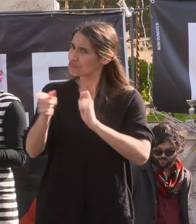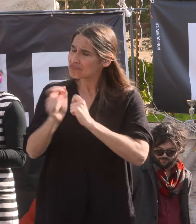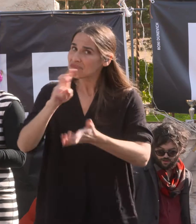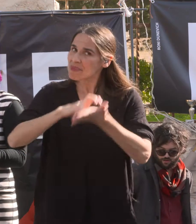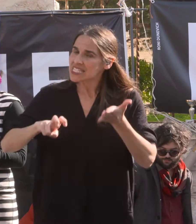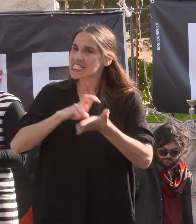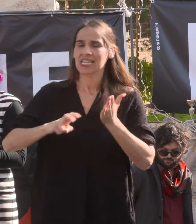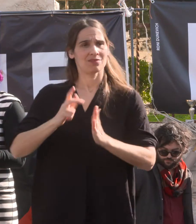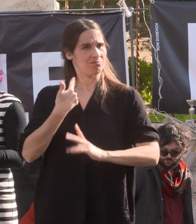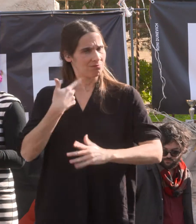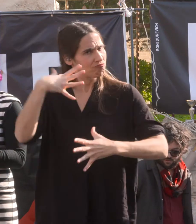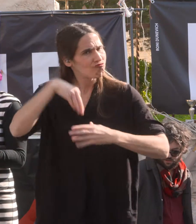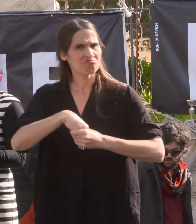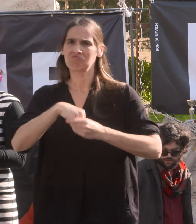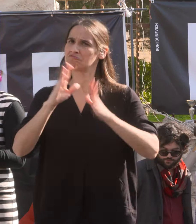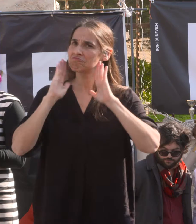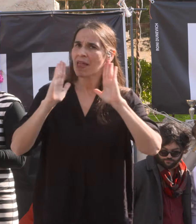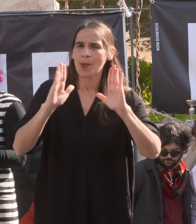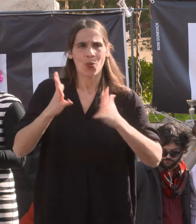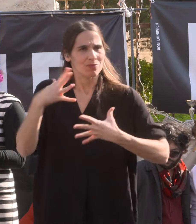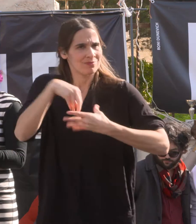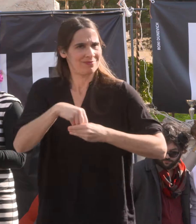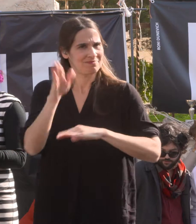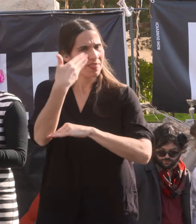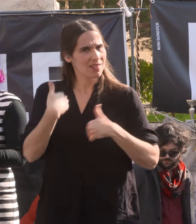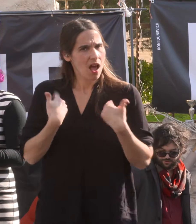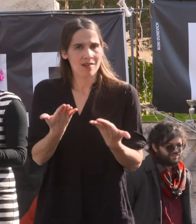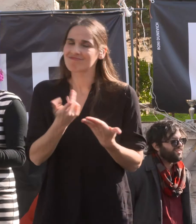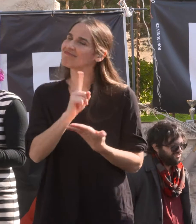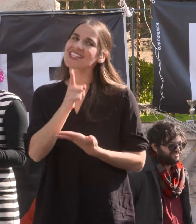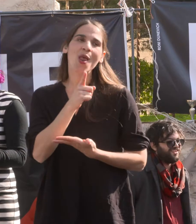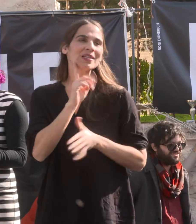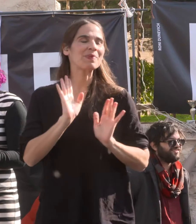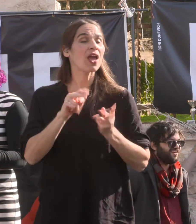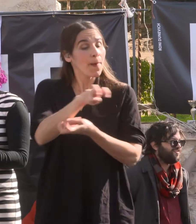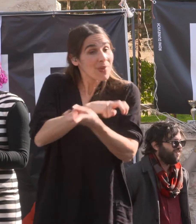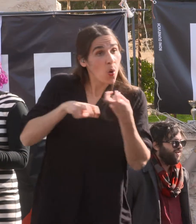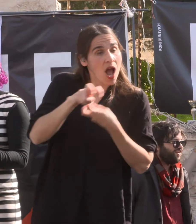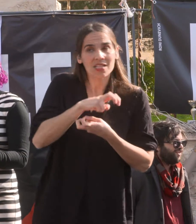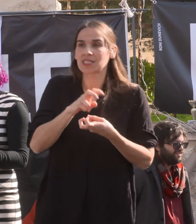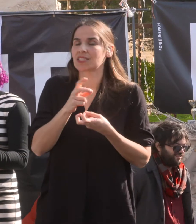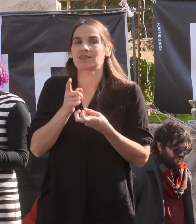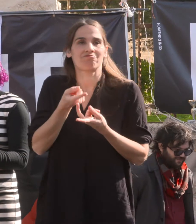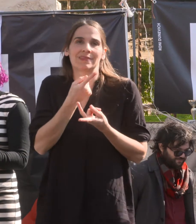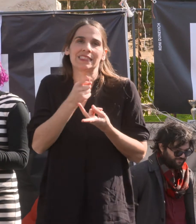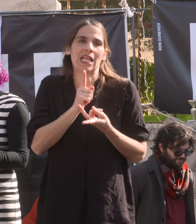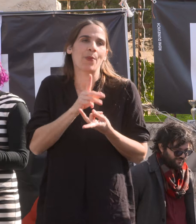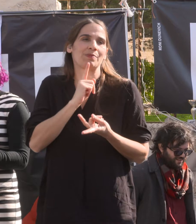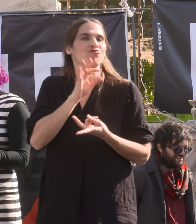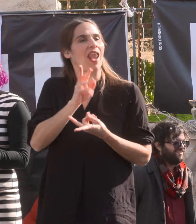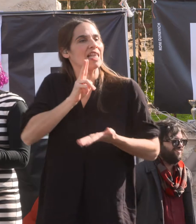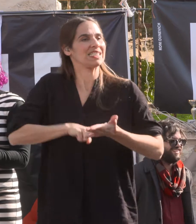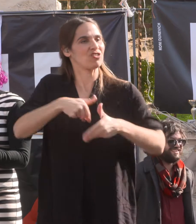מיסים, משרתת בנאמנות את המדינה, אינו מספיק, בירוקרטית, להצדיק עזרה במשבר הנכפה